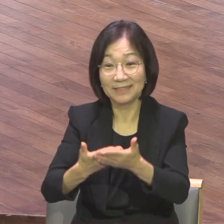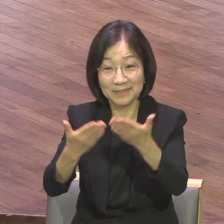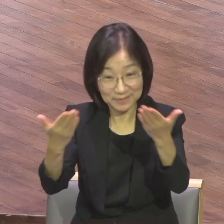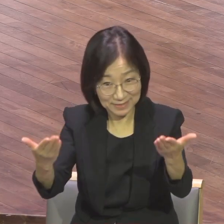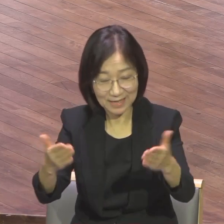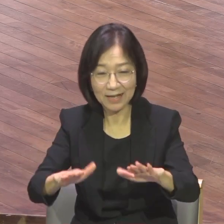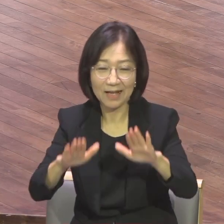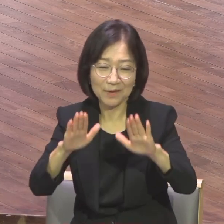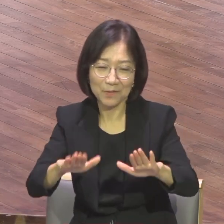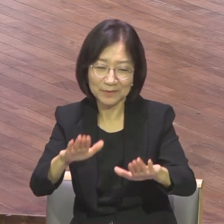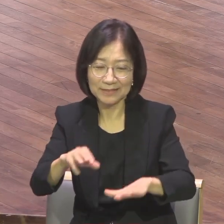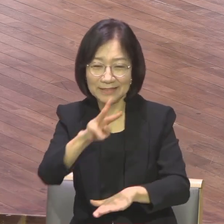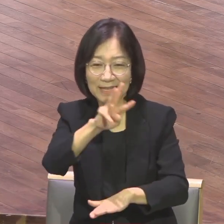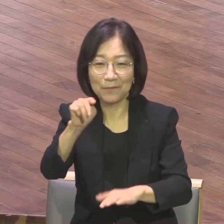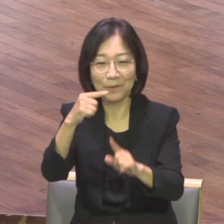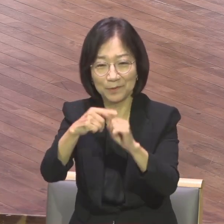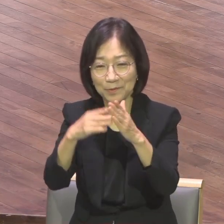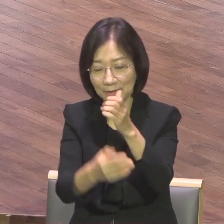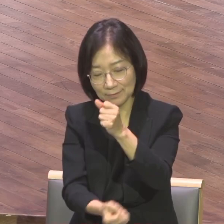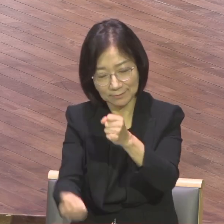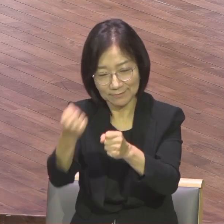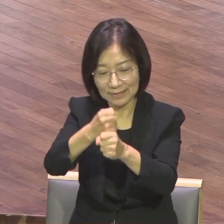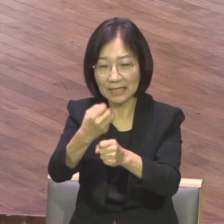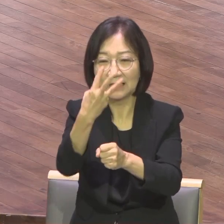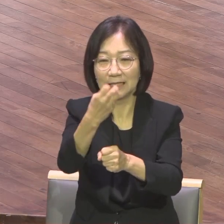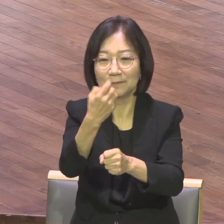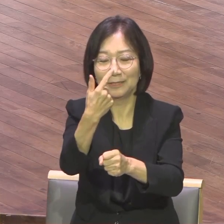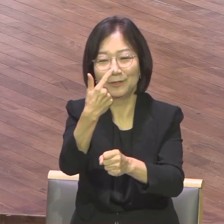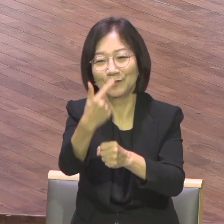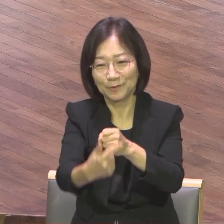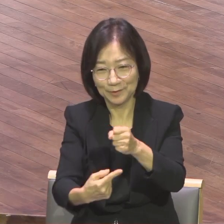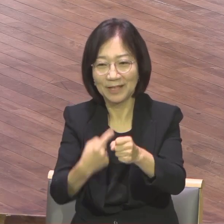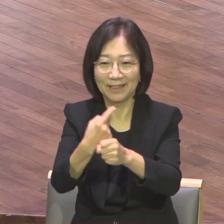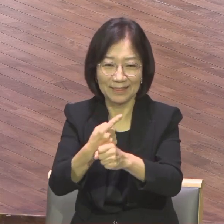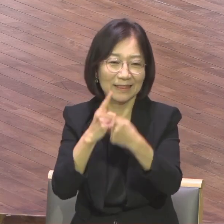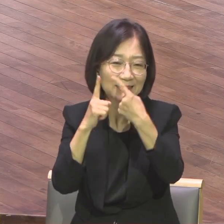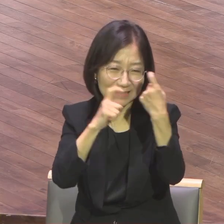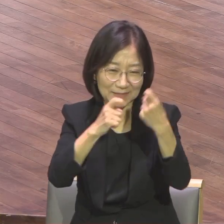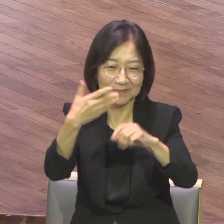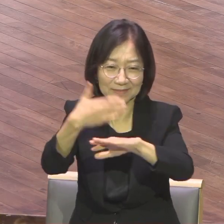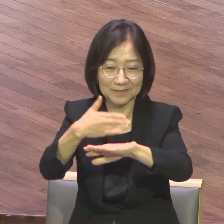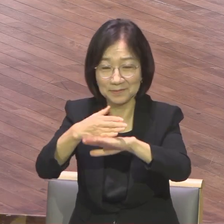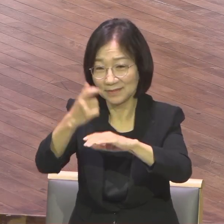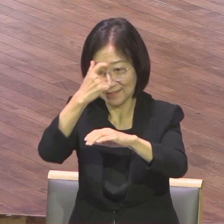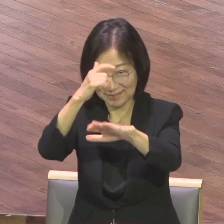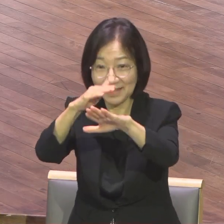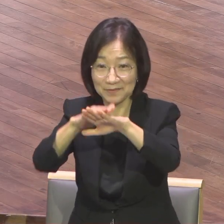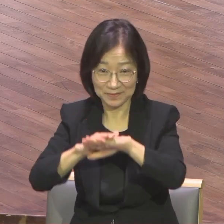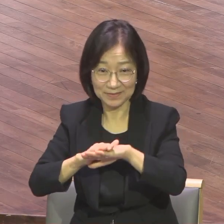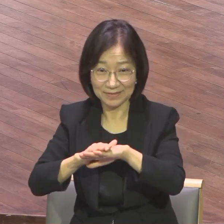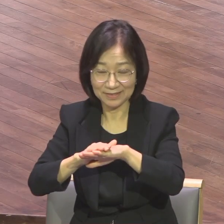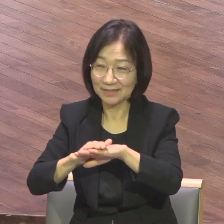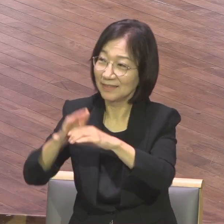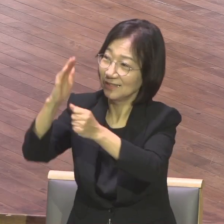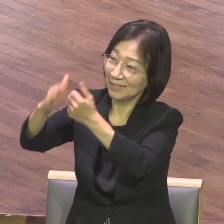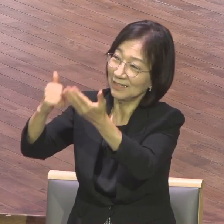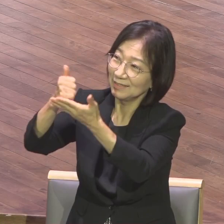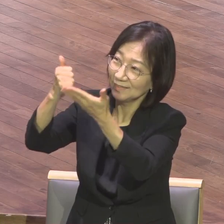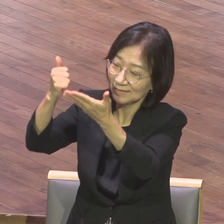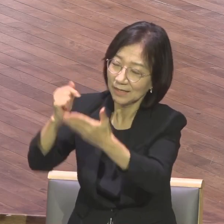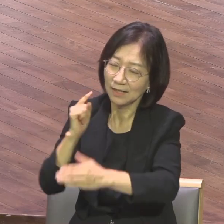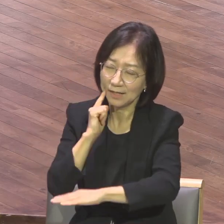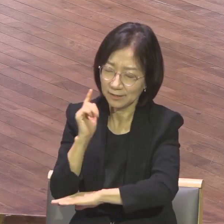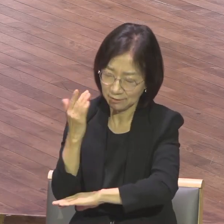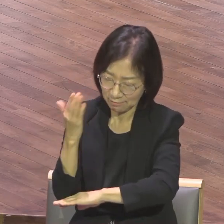오늘은 예원교회 창립 30주년, 6주년 기념 감사 예배로 하나님 아버지께